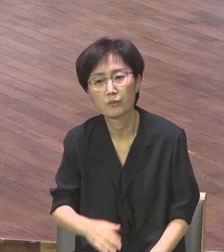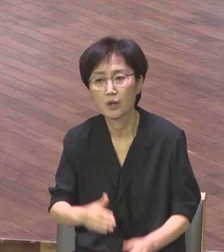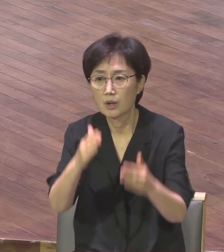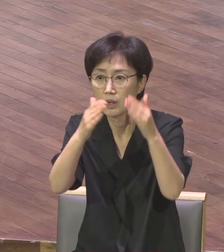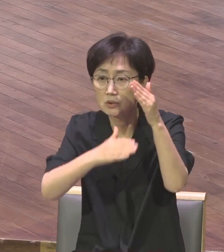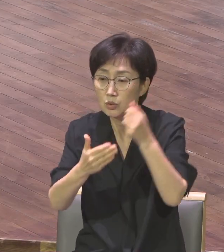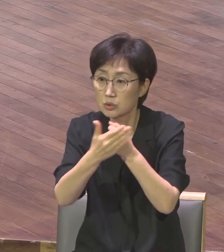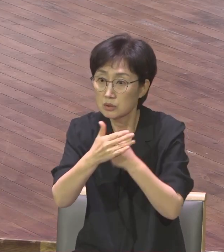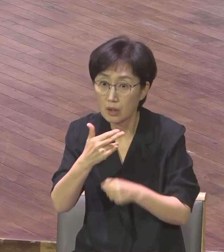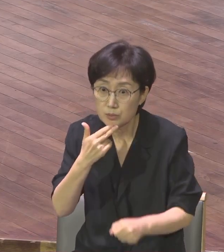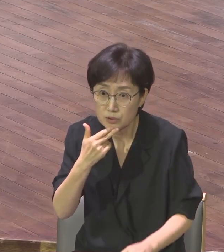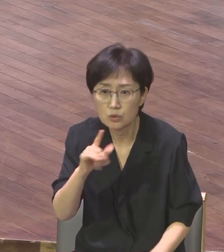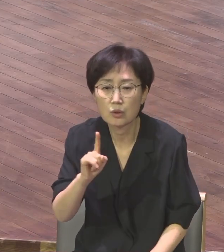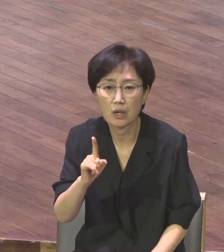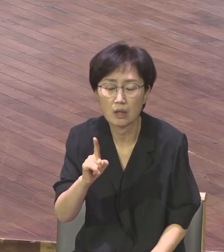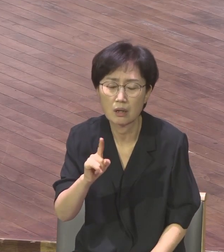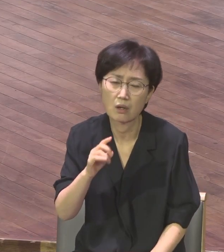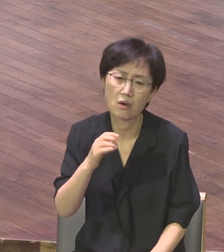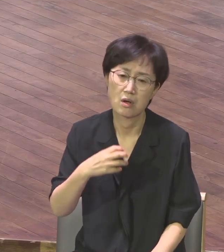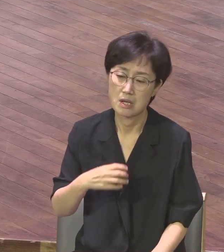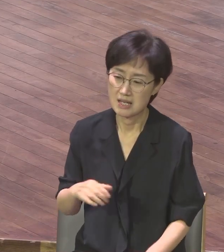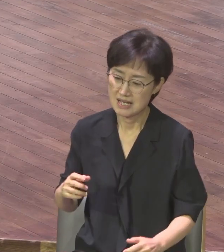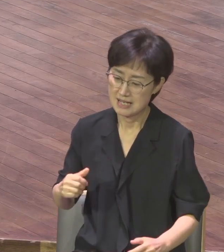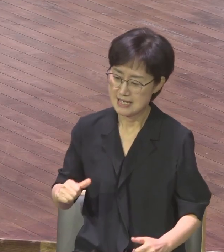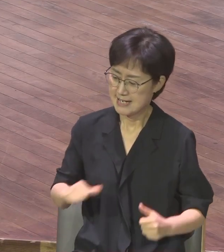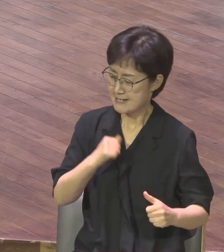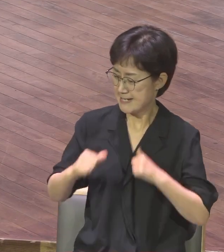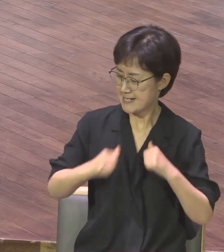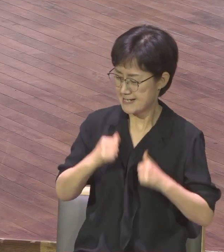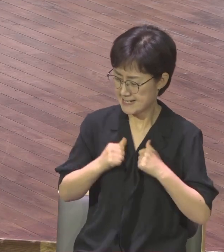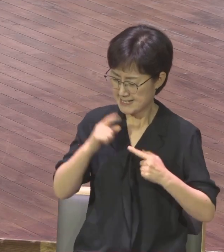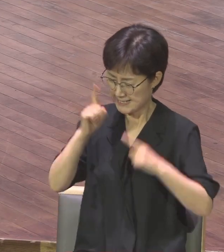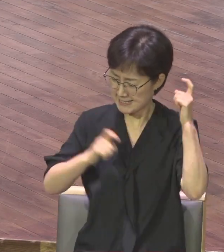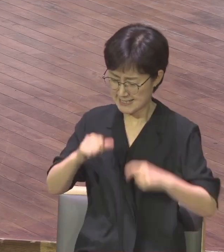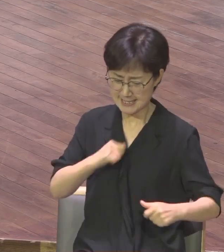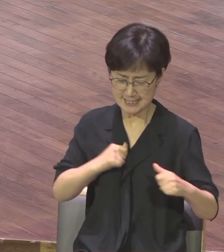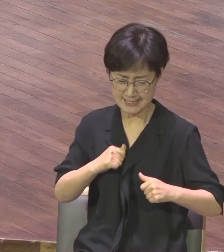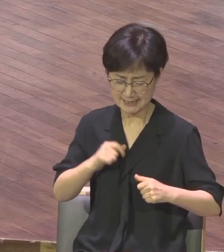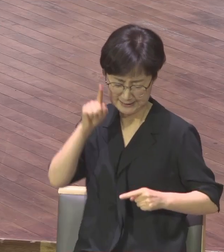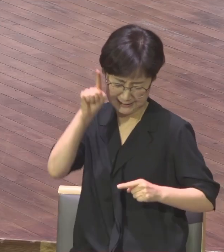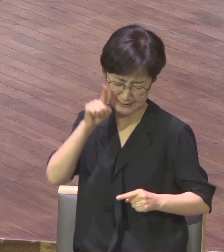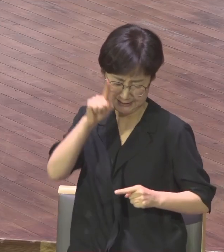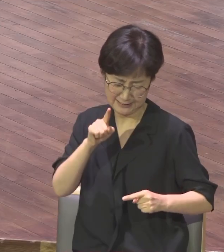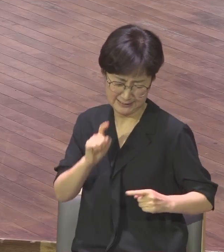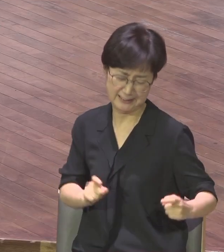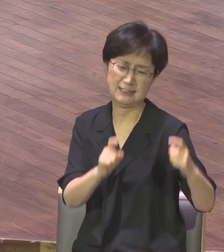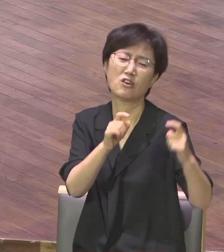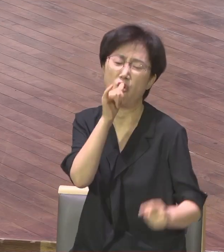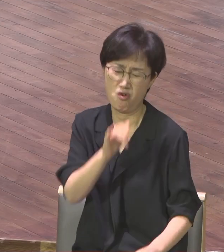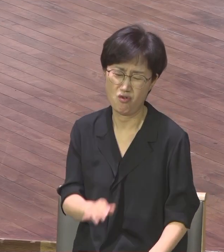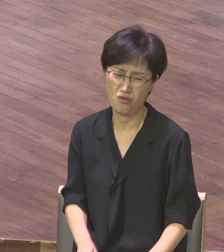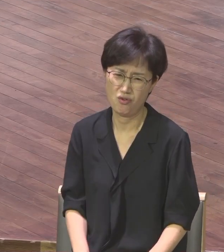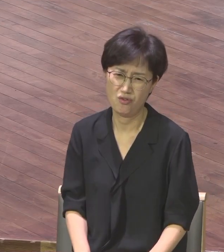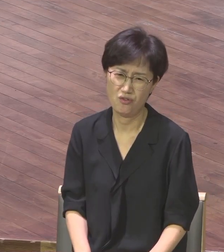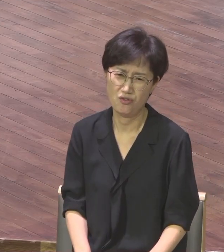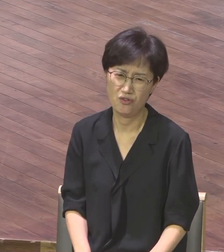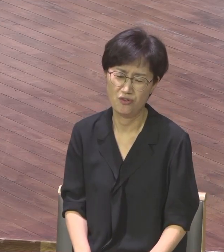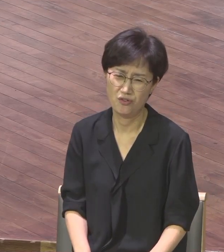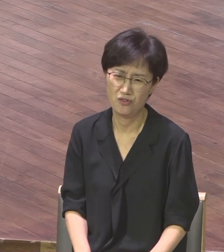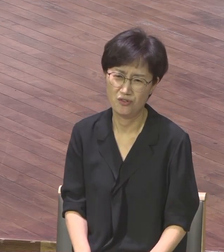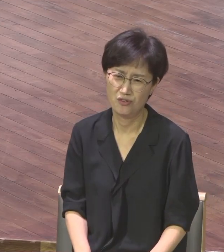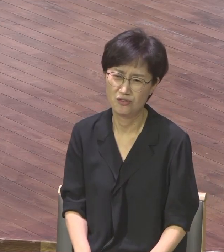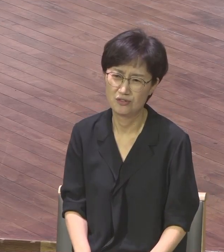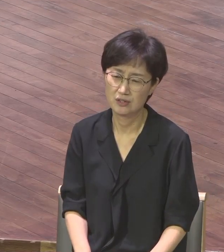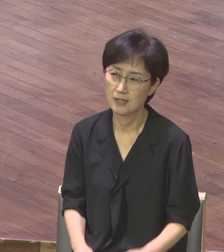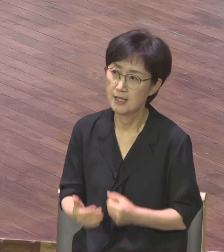받으면요 화납니다. 교회 와가지고 은혜 못 받고 가면 신경질 난다고, 짜증 난다고, 화가 난다니까요.